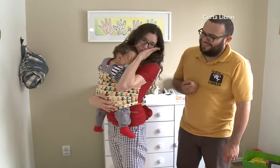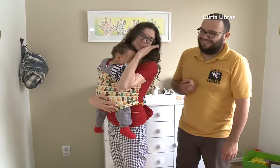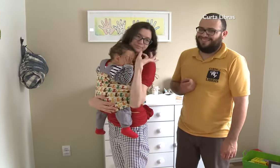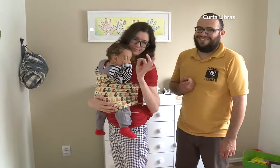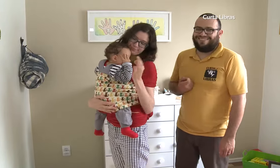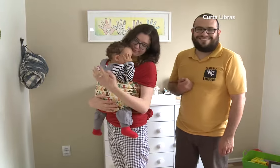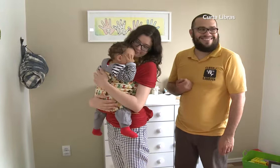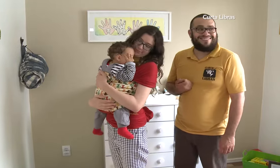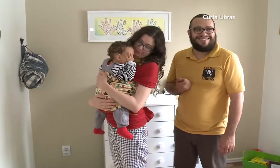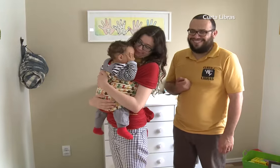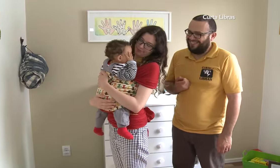Tá dormindo.